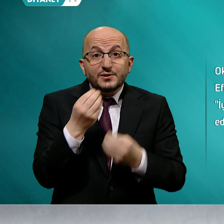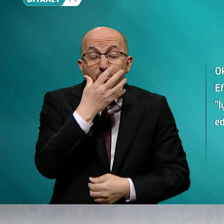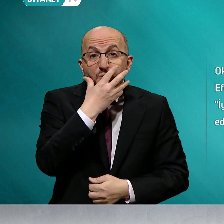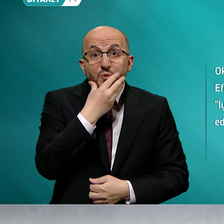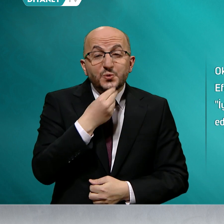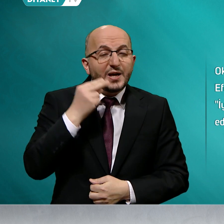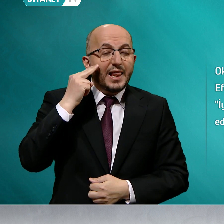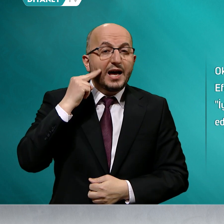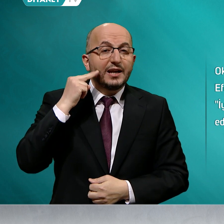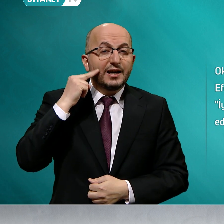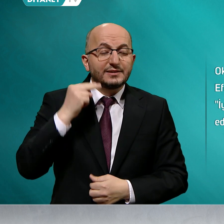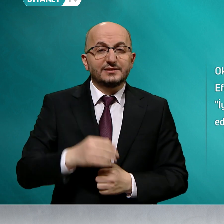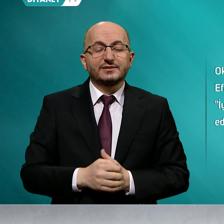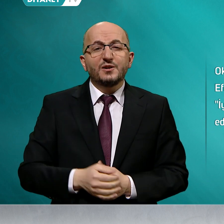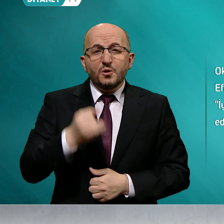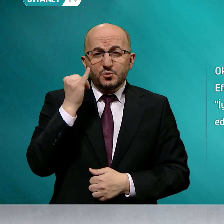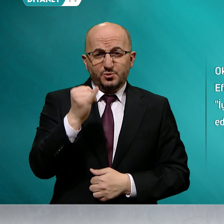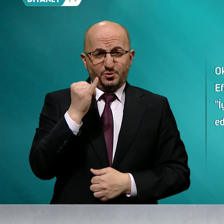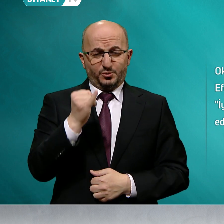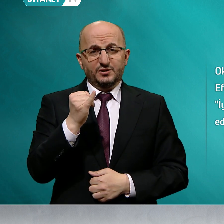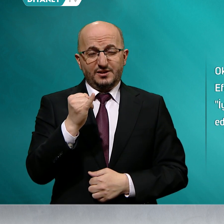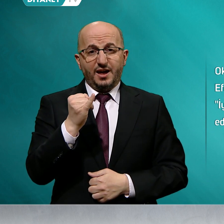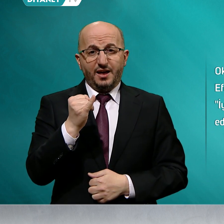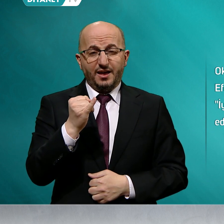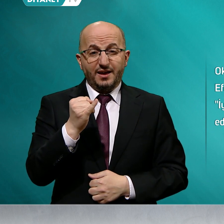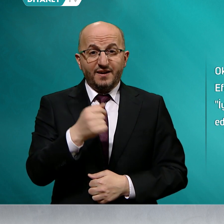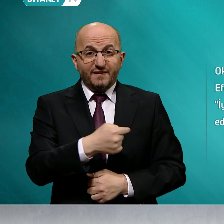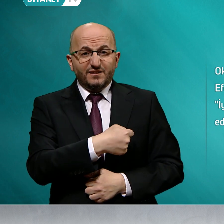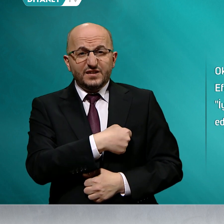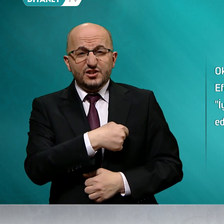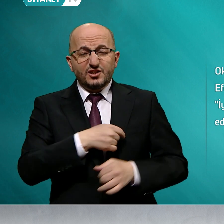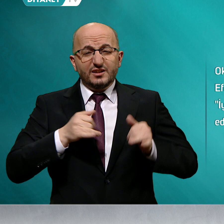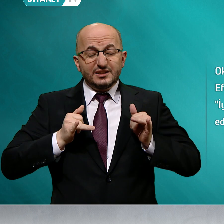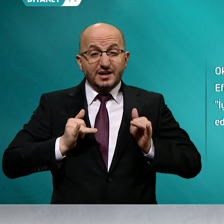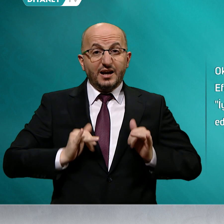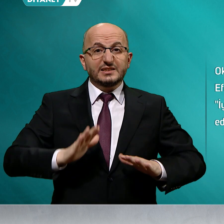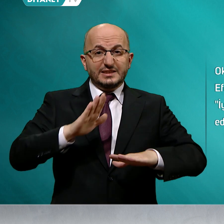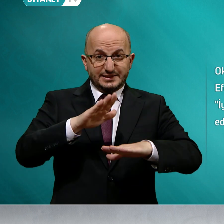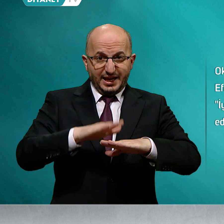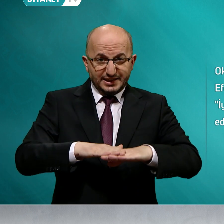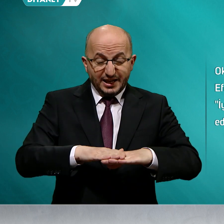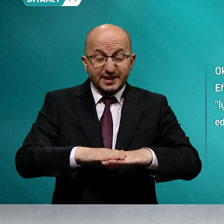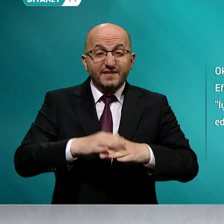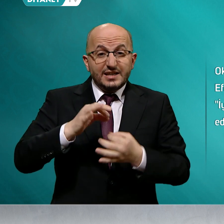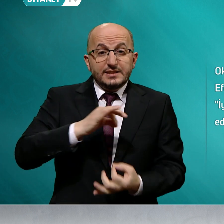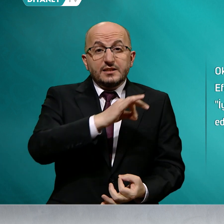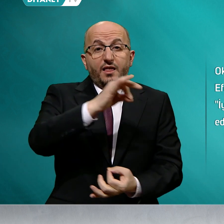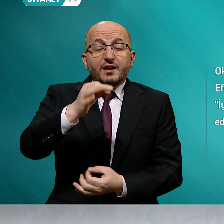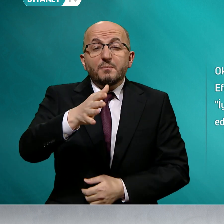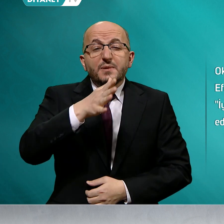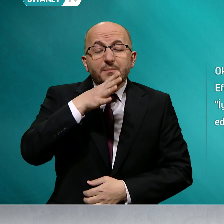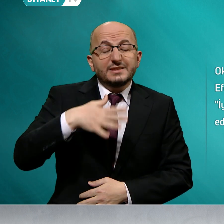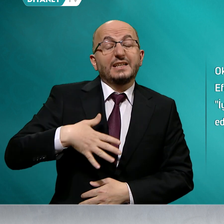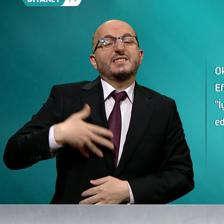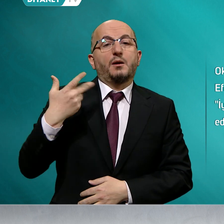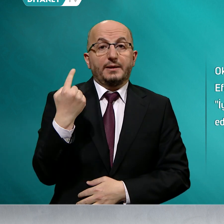İyilik güzel ahlaktır. Kötülük ise vicdanını rahatsız eden ve